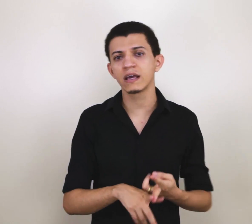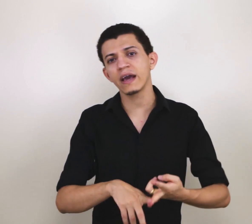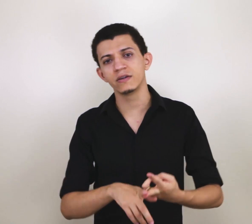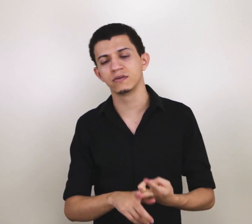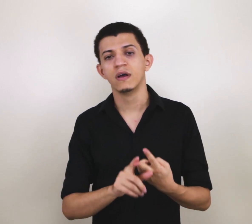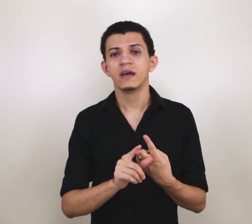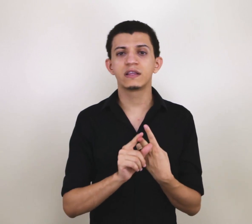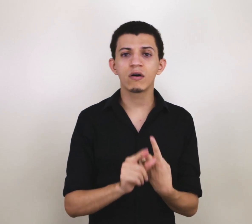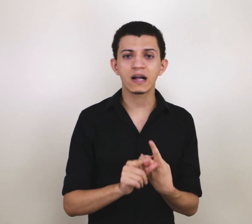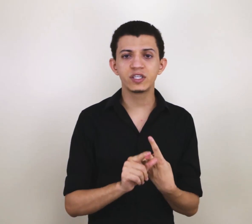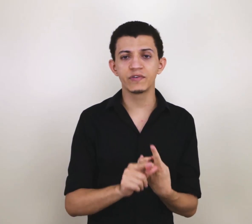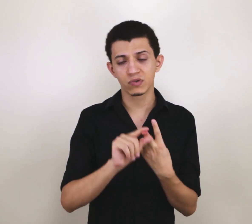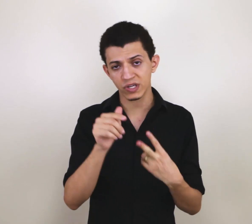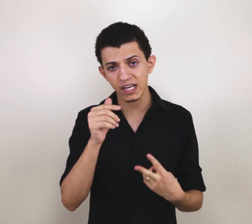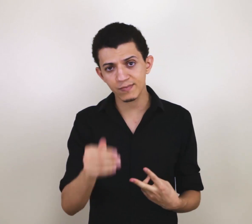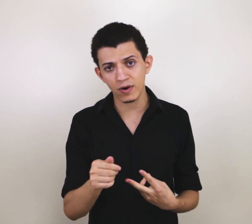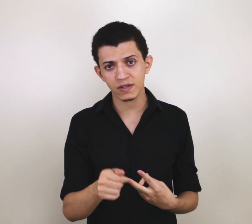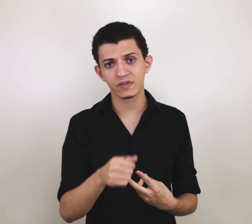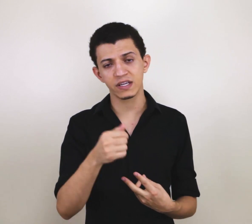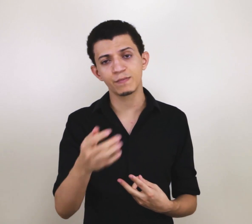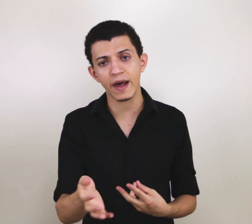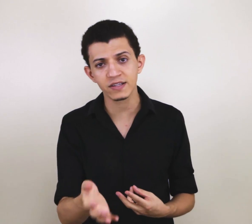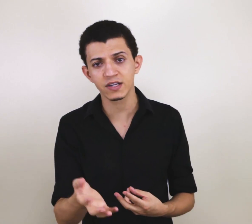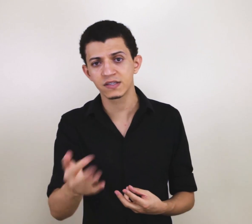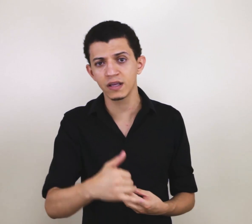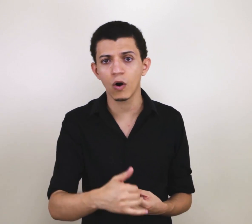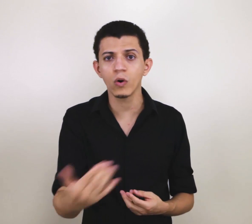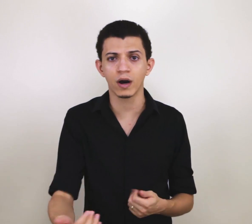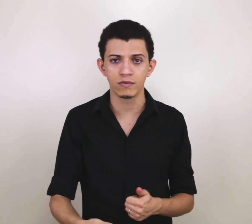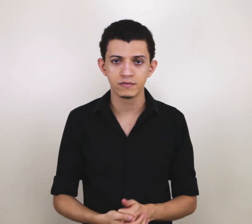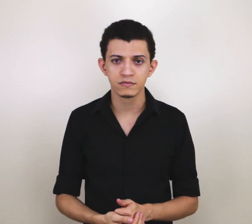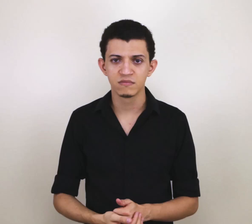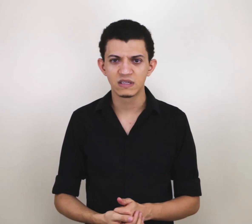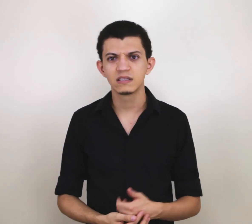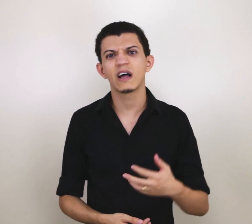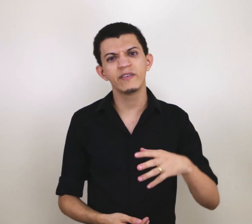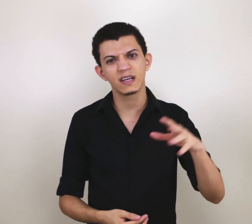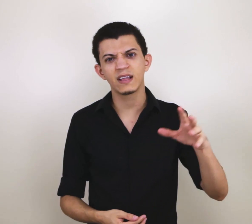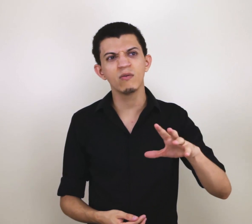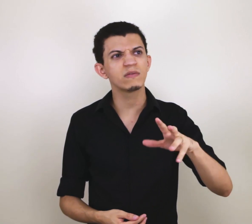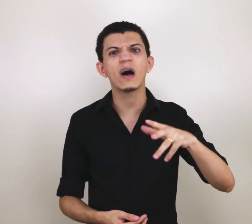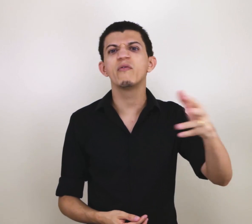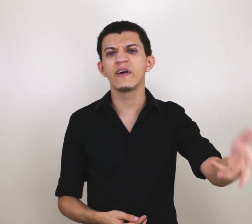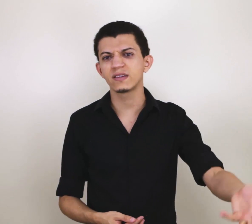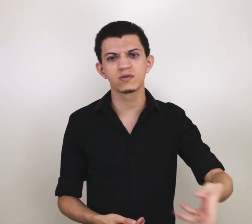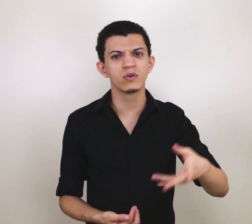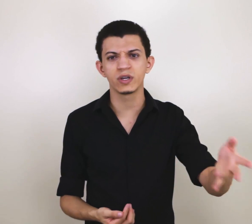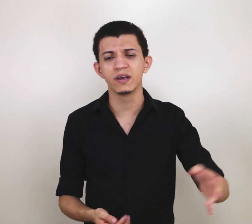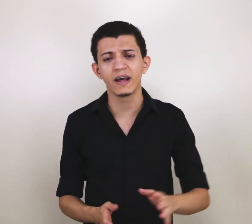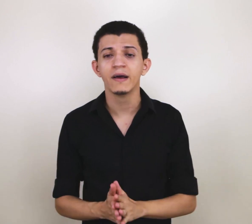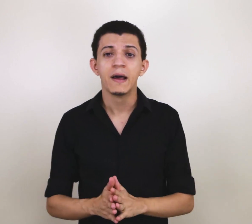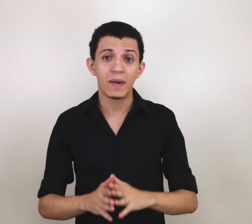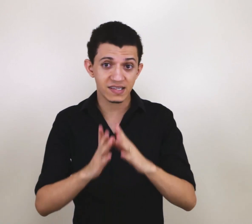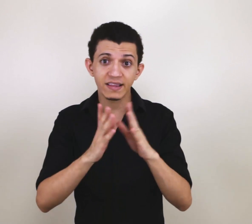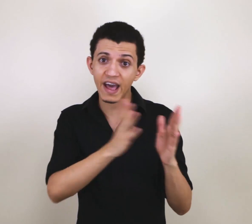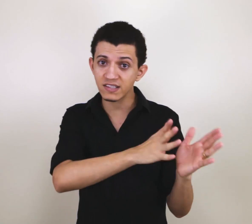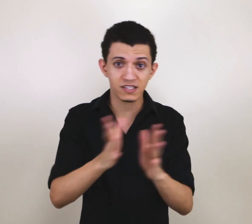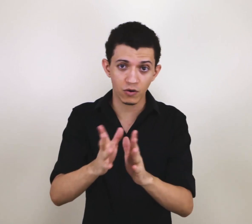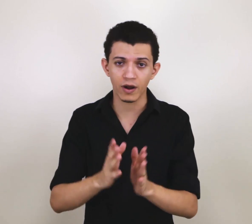é isso? Interrogativas cuja resposta você espera que seja sim ou não. Talvez até um talvez surja aí, né? Mas a ideia é de sim ou